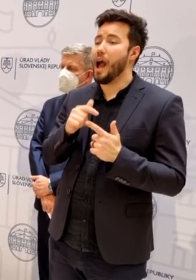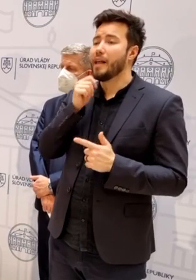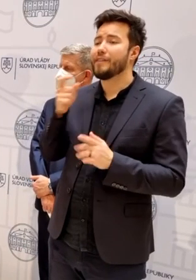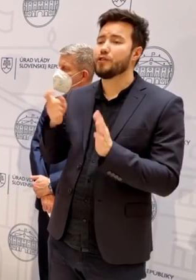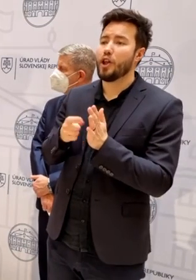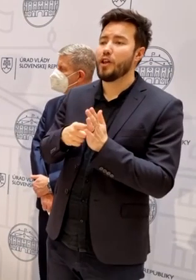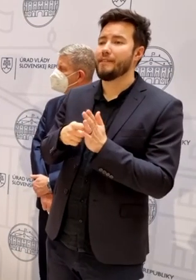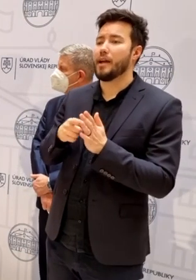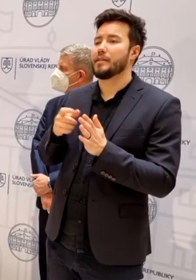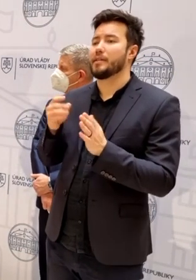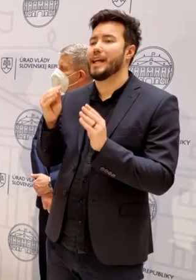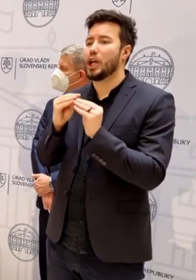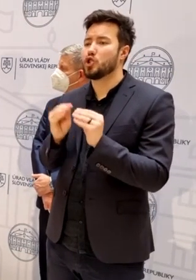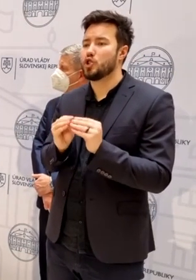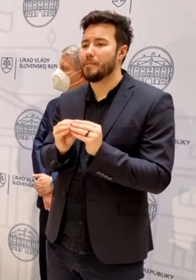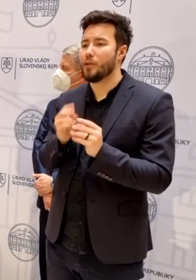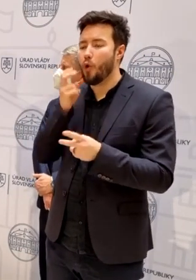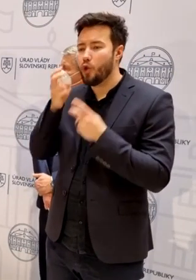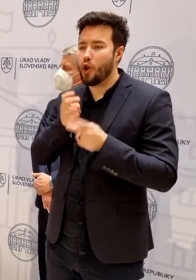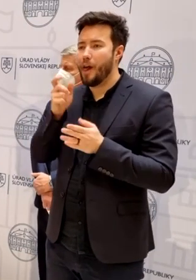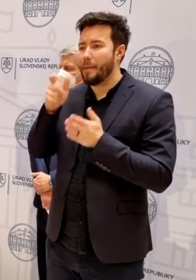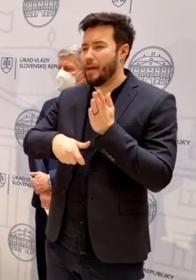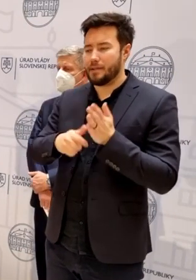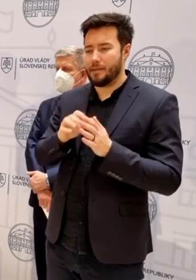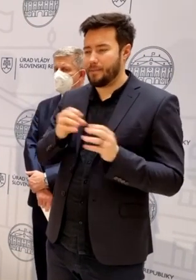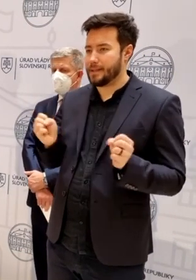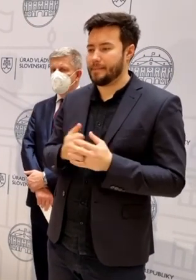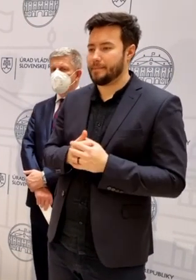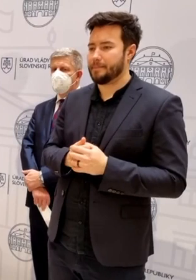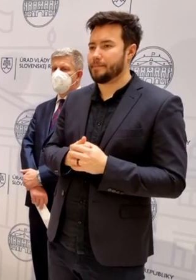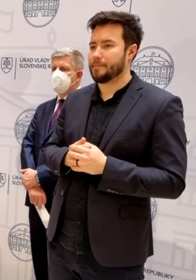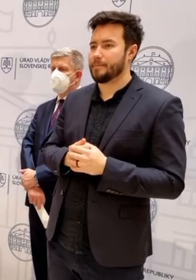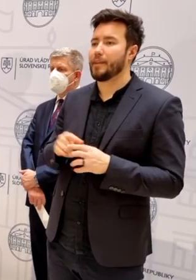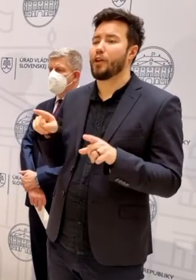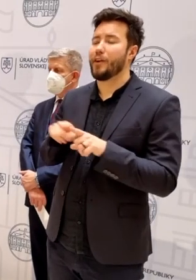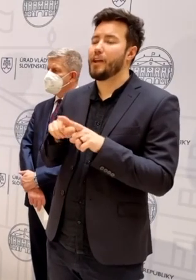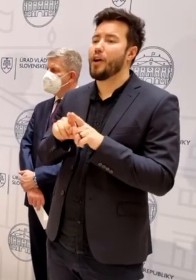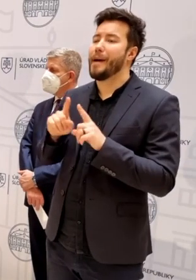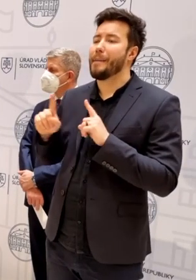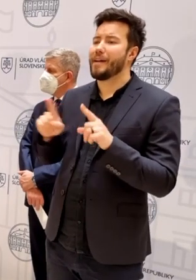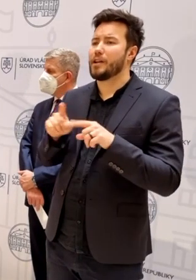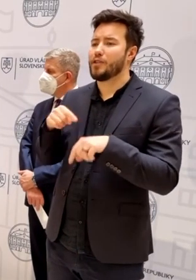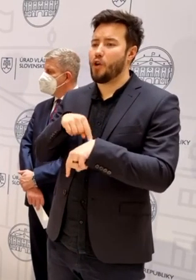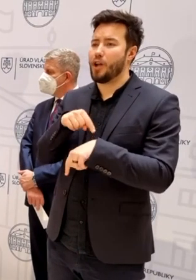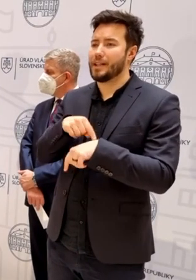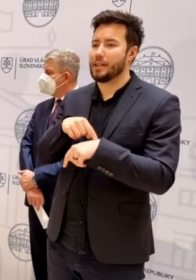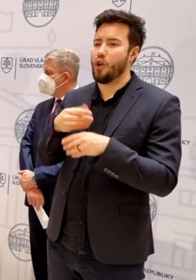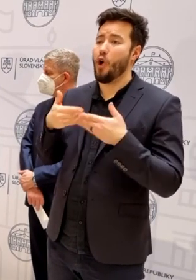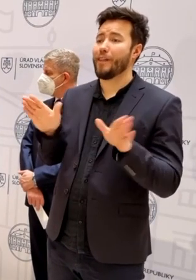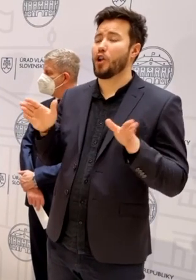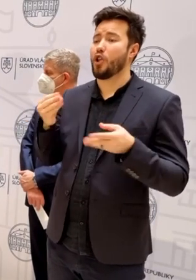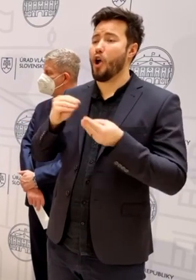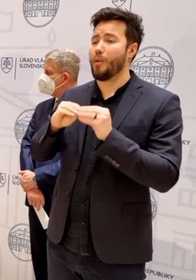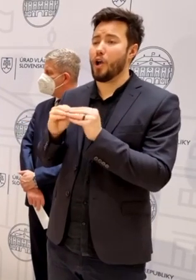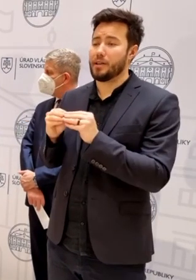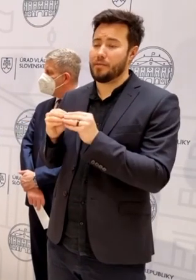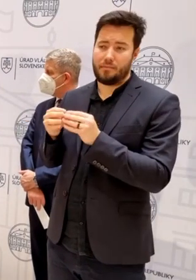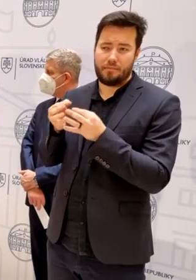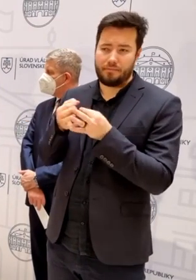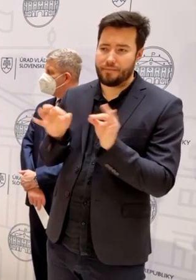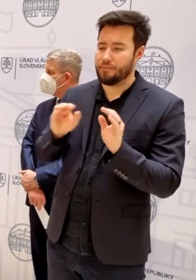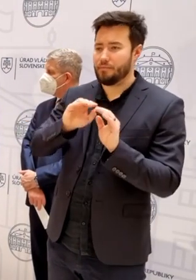kapacitné obmedzenie. Zrušila by sa obmedzenie prevádzkových hodín, čiže by mohli byť prevádzky aj po